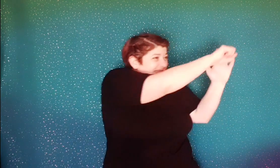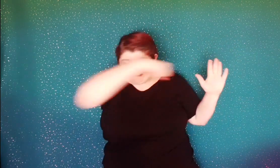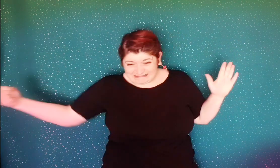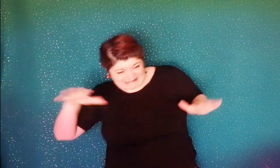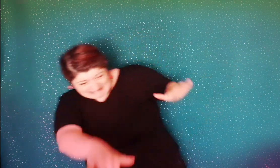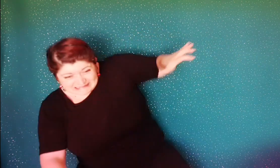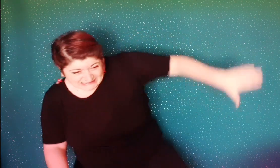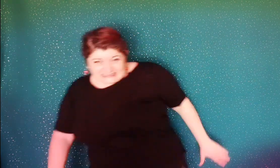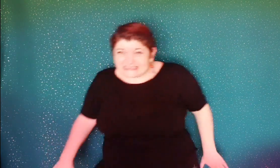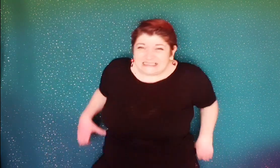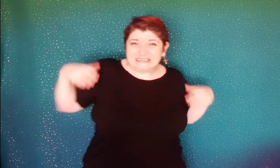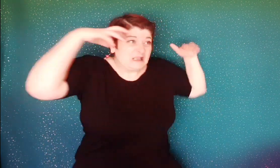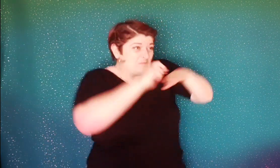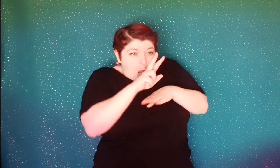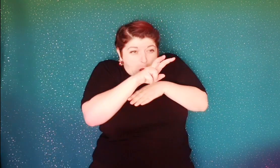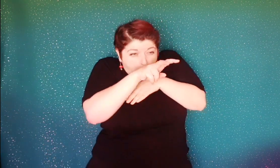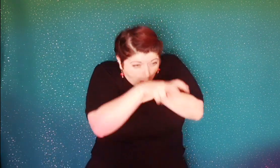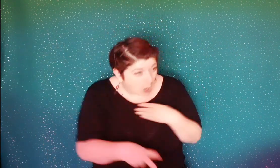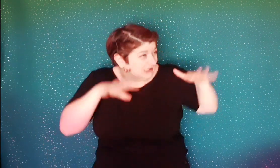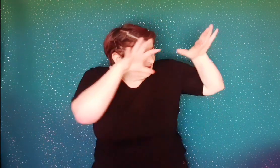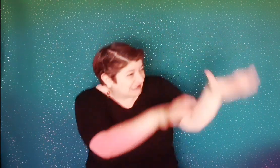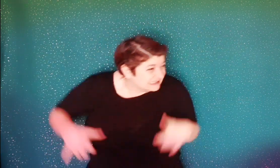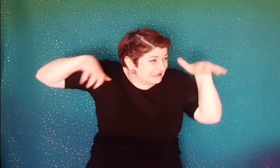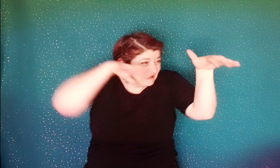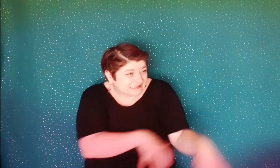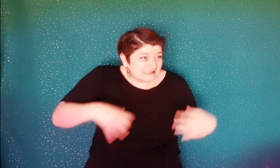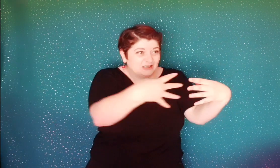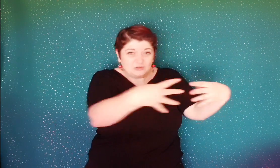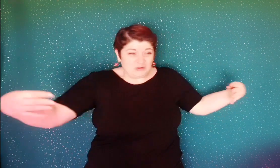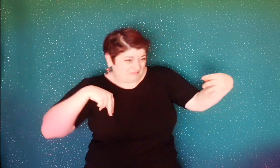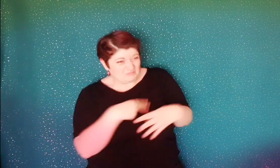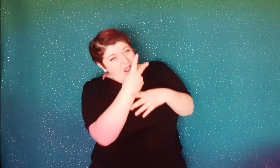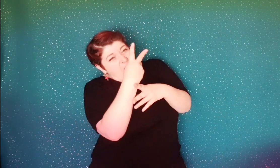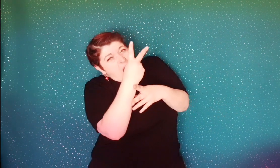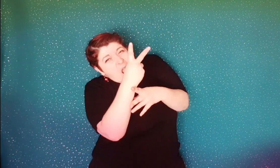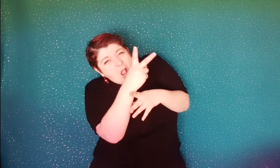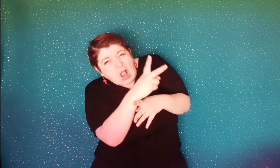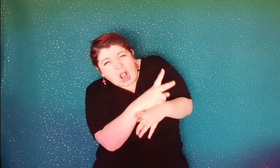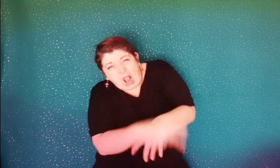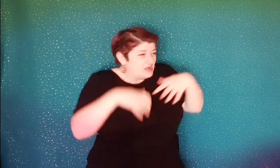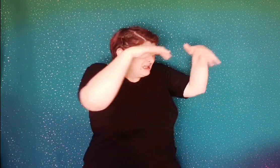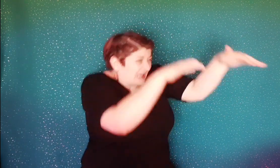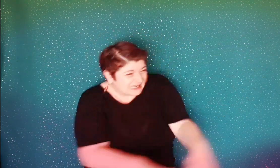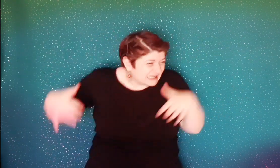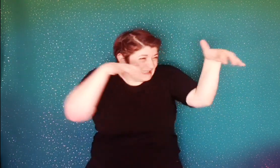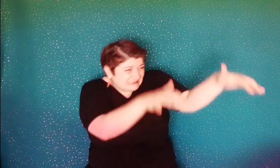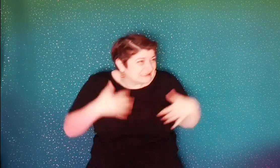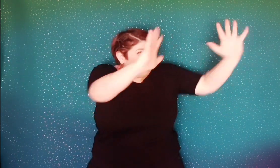Rapide comme l'éclair, Pompon Ours saute par la fenêtre, se glisse sous la barrière et disparaît dans la forêt, ventre